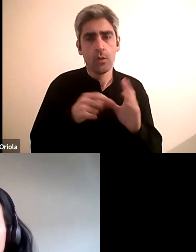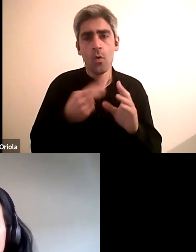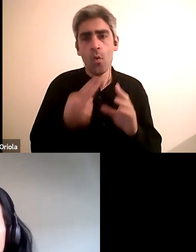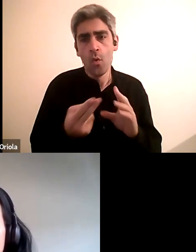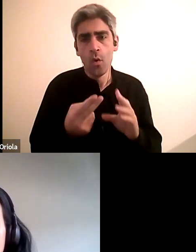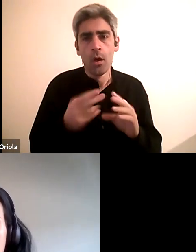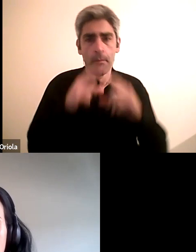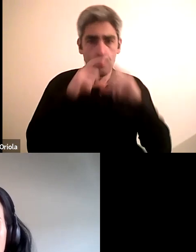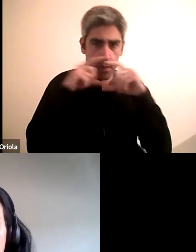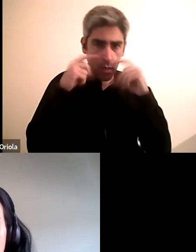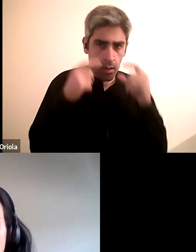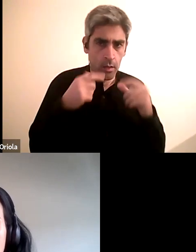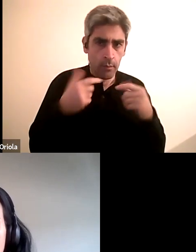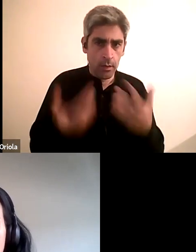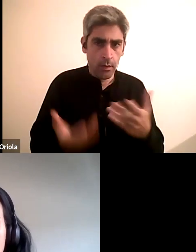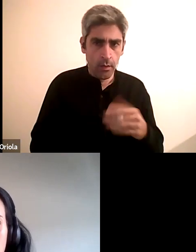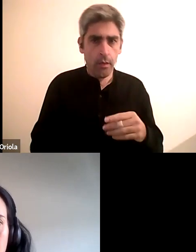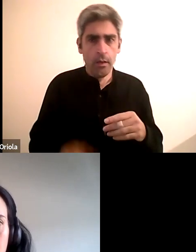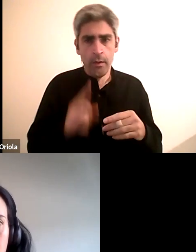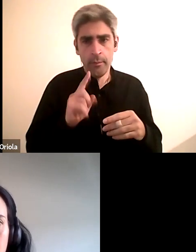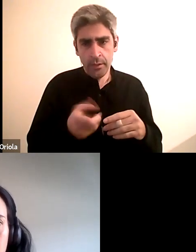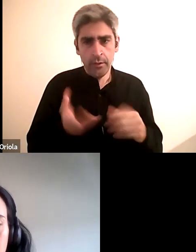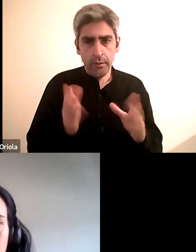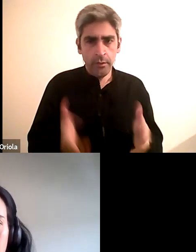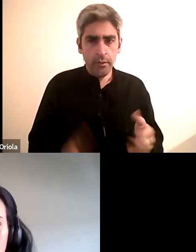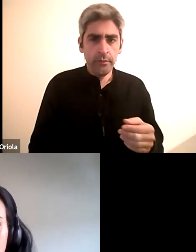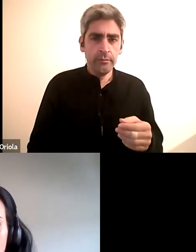utilização, uso de máscara, para já, vão ser